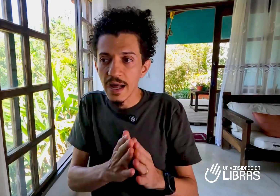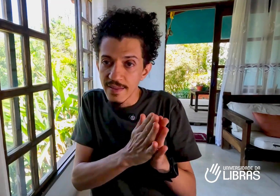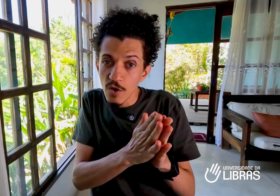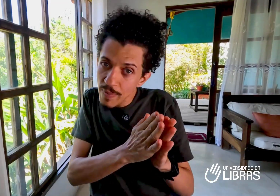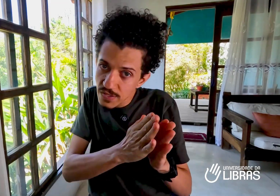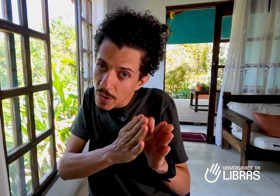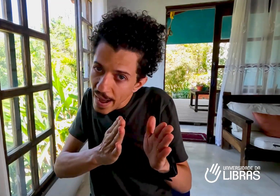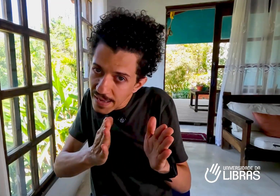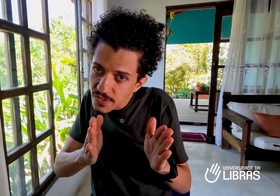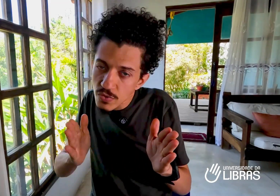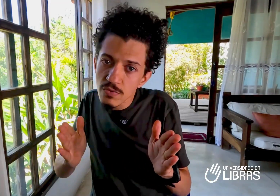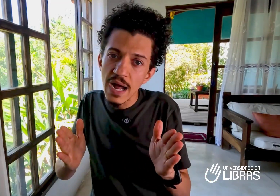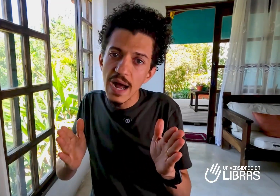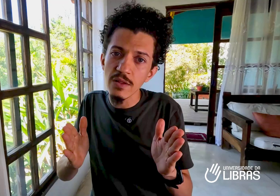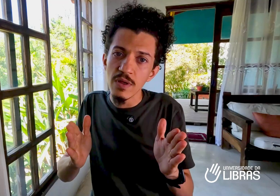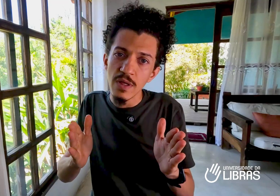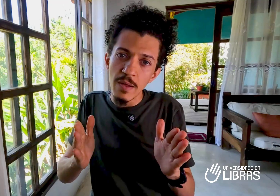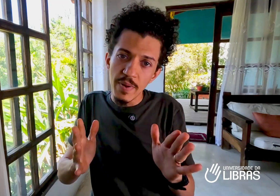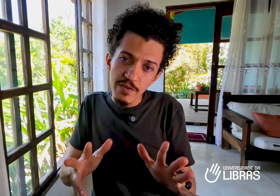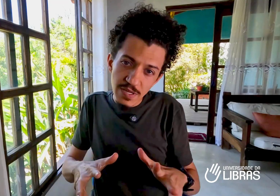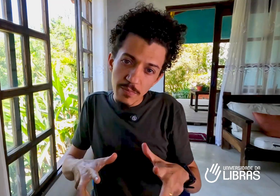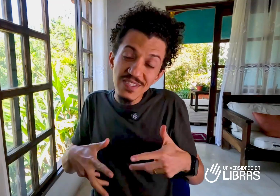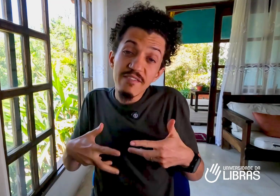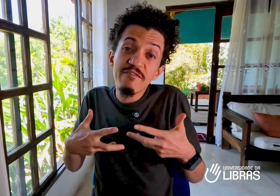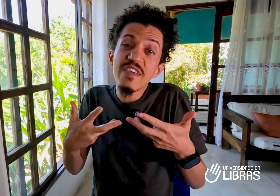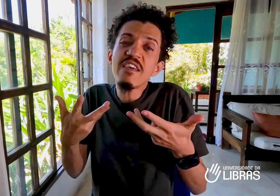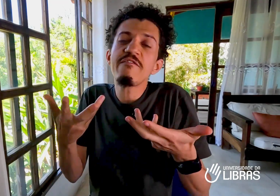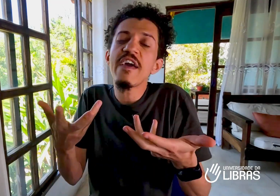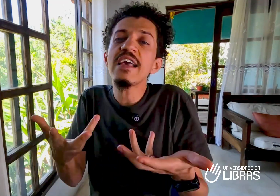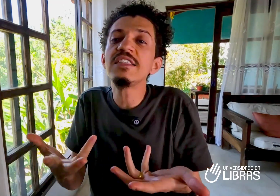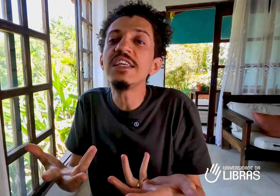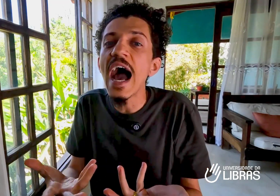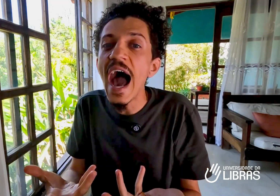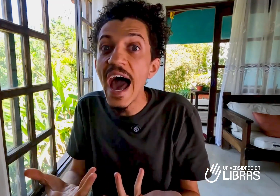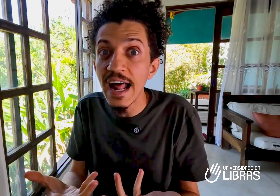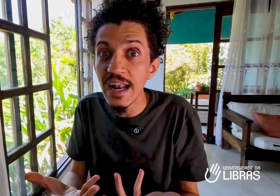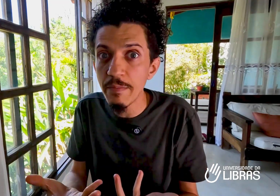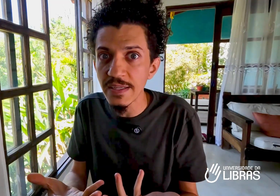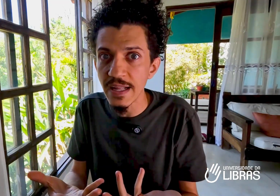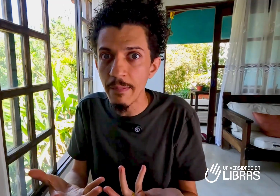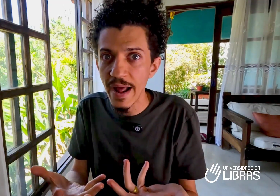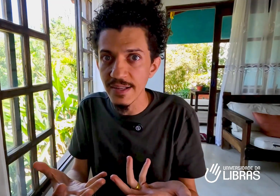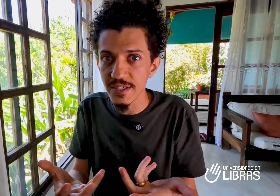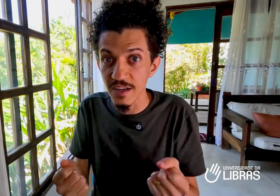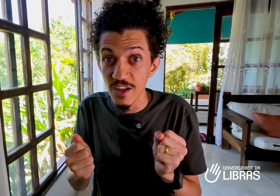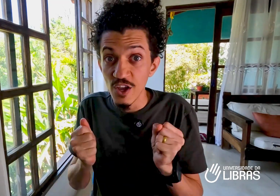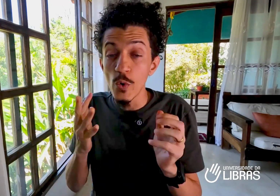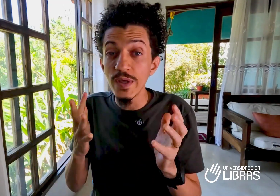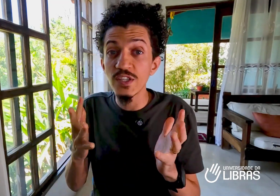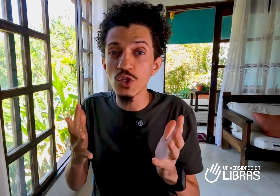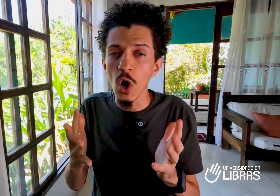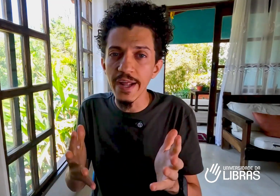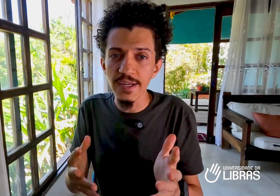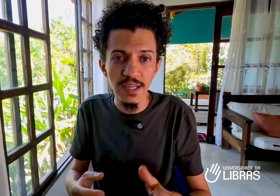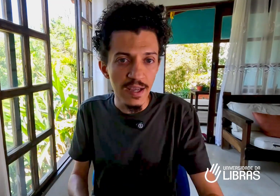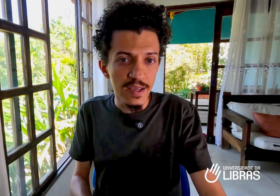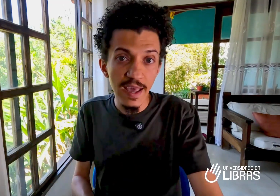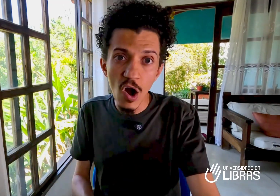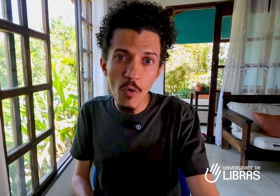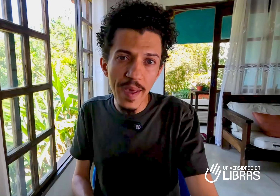ter um passo a passo estruturado, para que você possa vivenciar a Libras na prática, com histórias que realmente